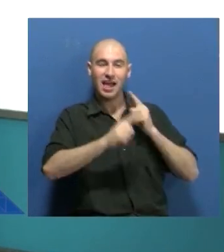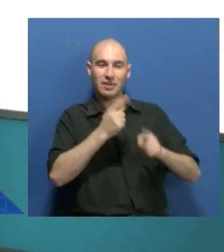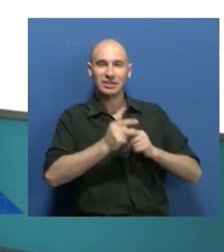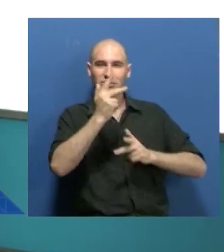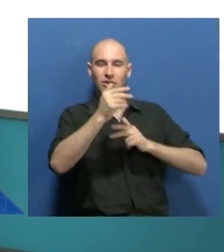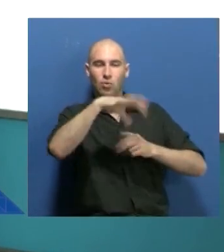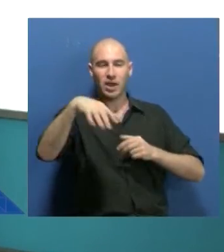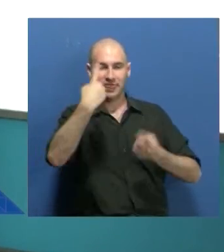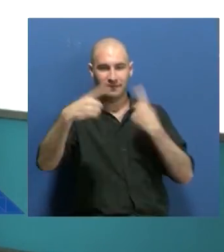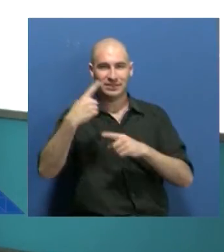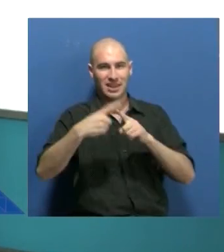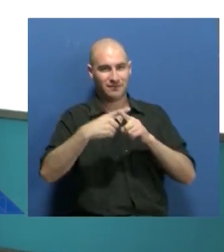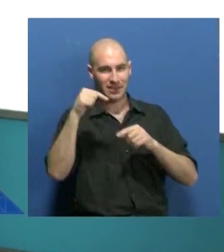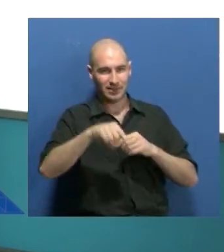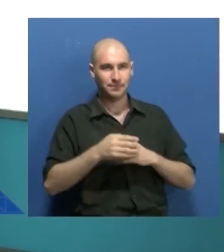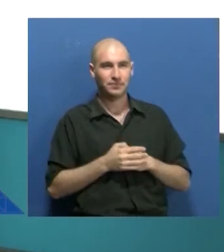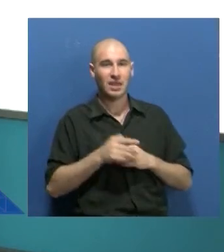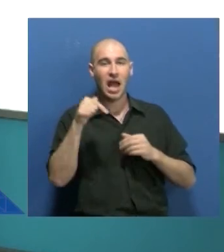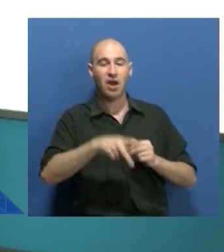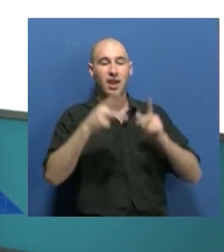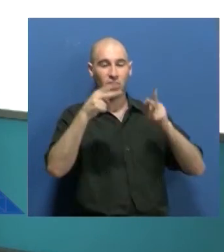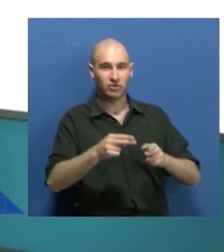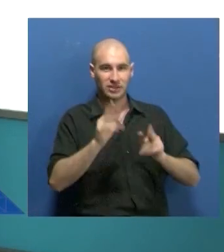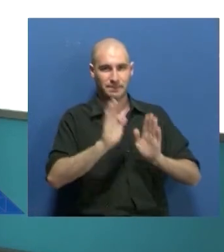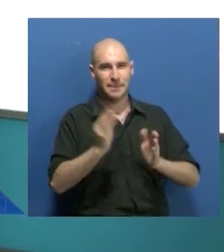diferentes eventos artísticos. Hacemos una pausa y ya venimos con más información.